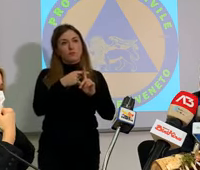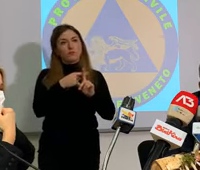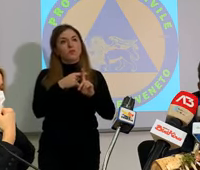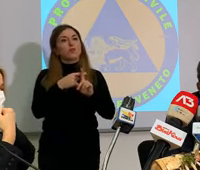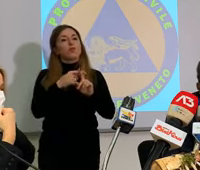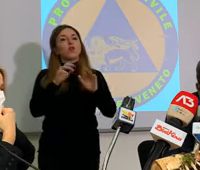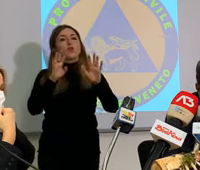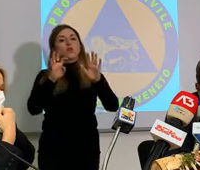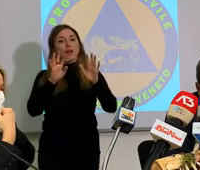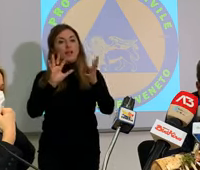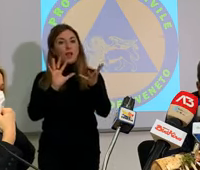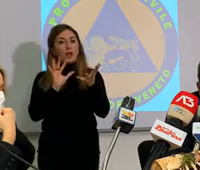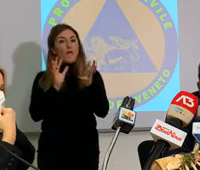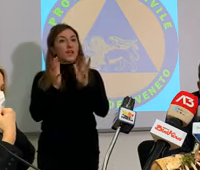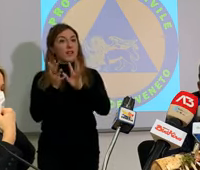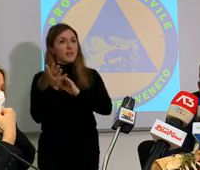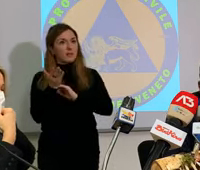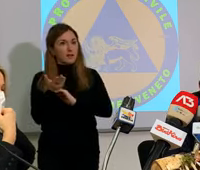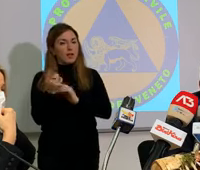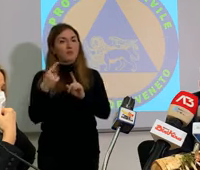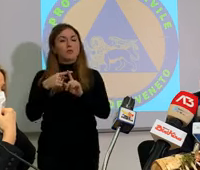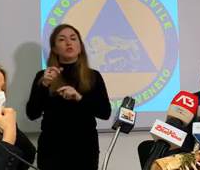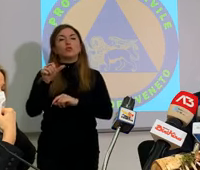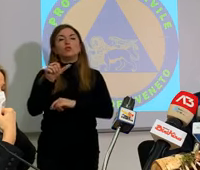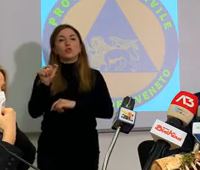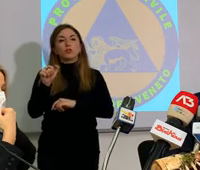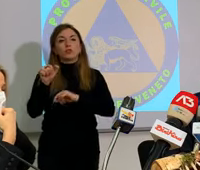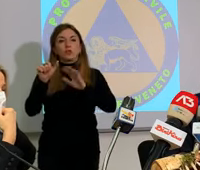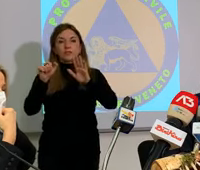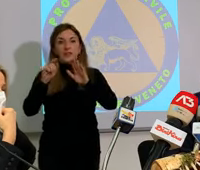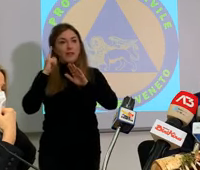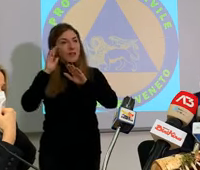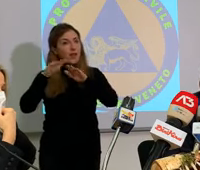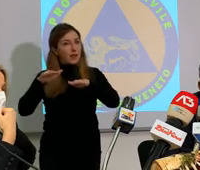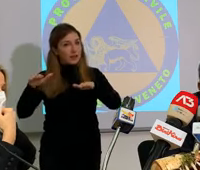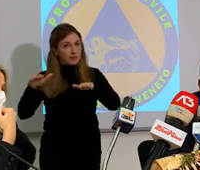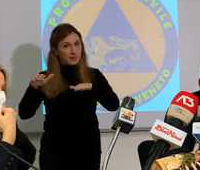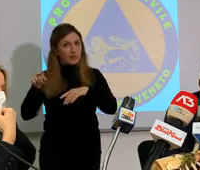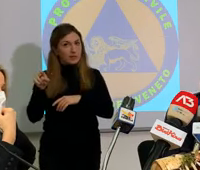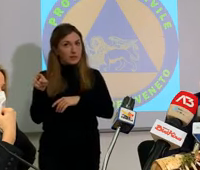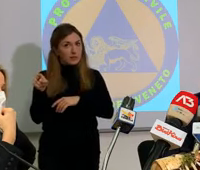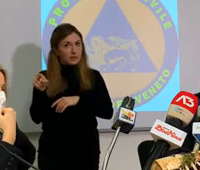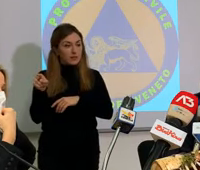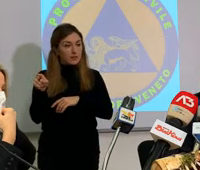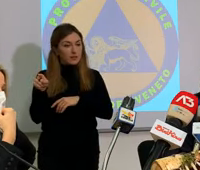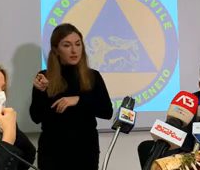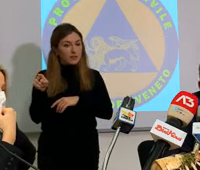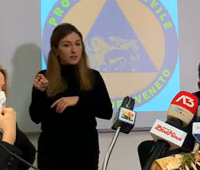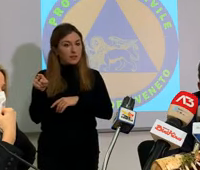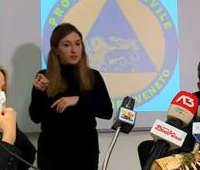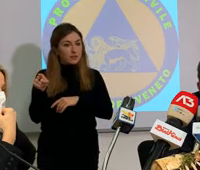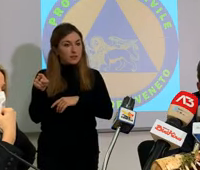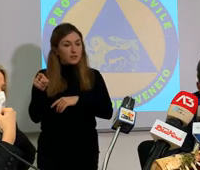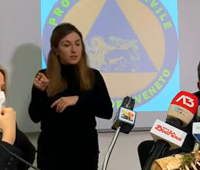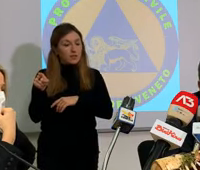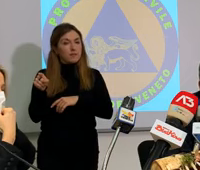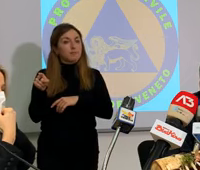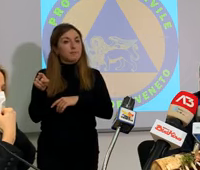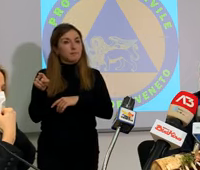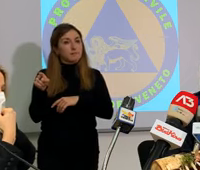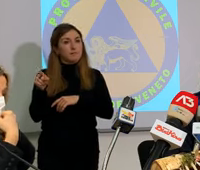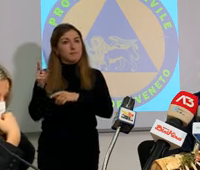riconvertibili e ci aggiungiamo altri 160 letti che derivano come peraltro richiesto al ministero dalla